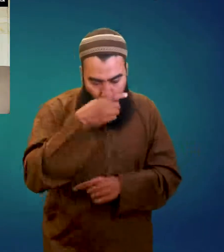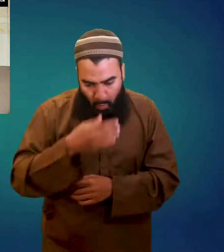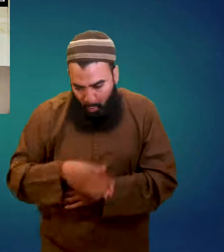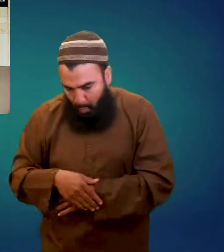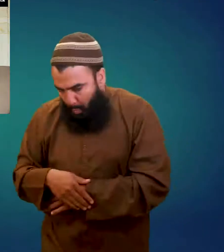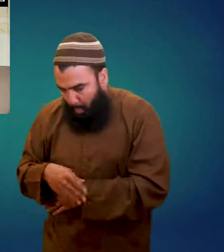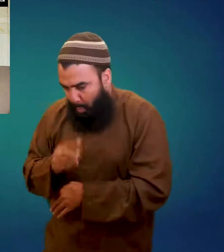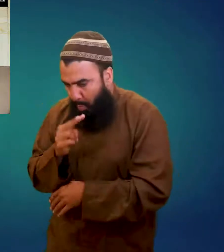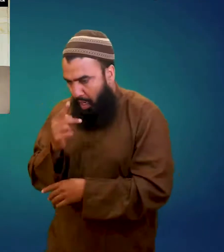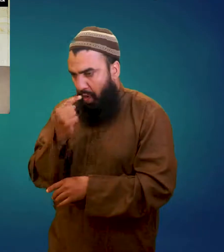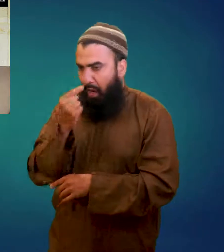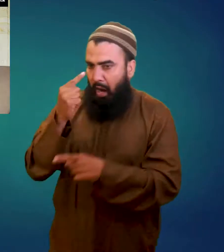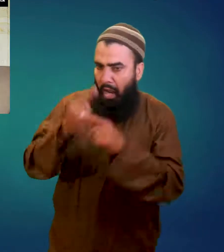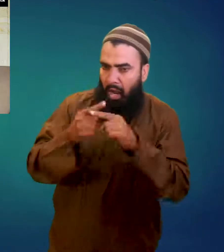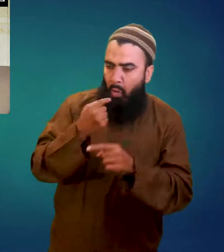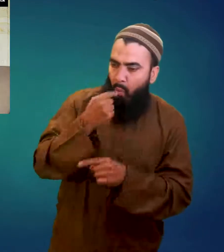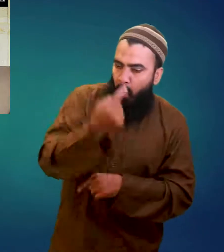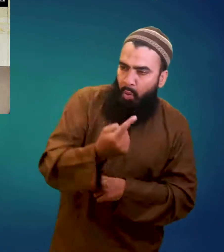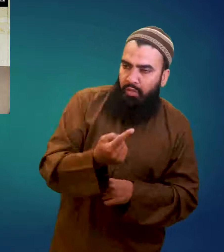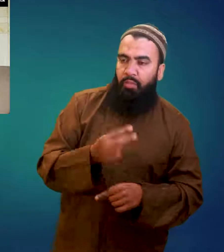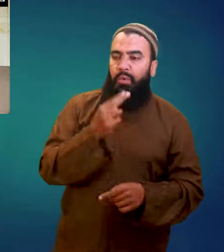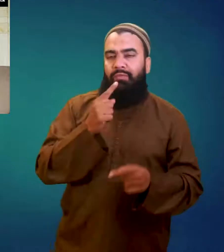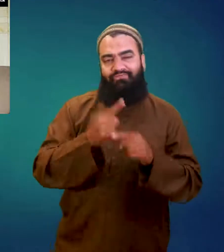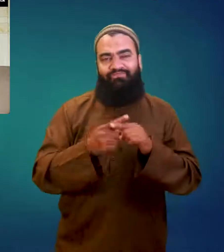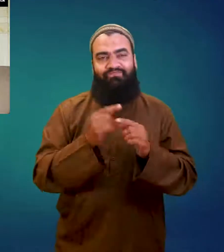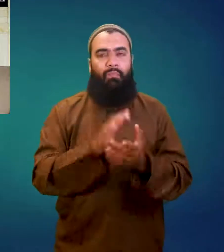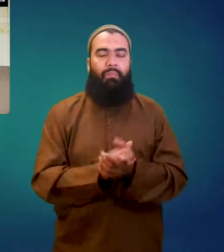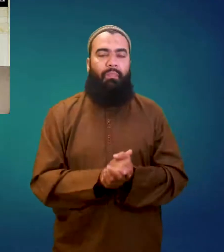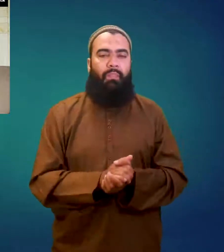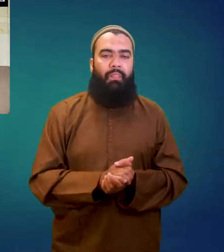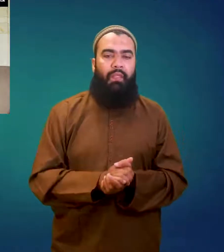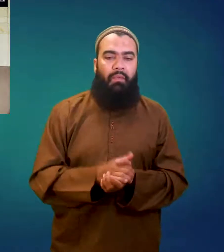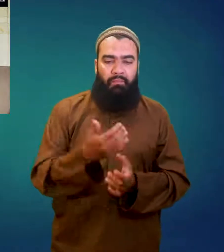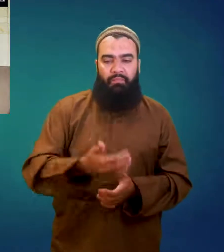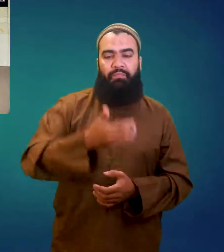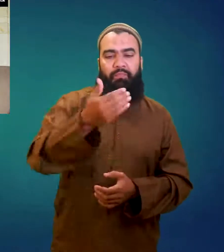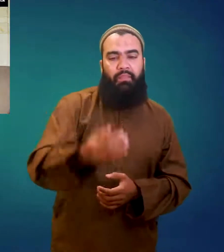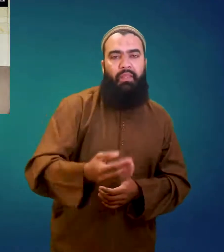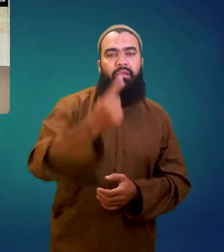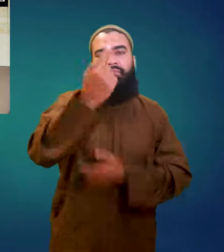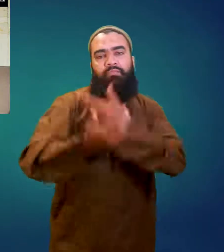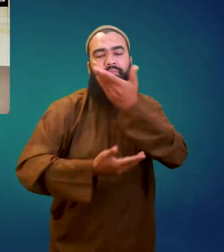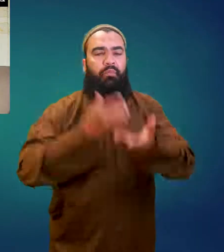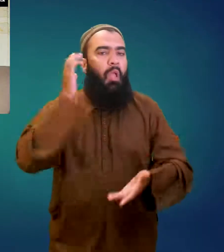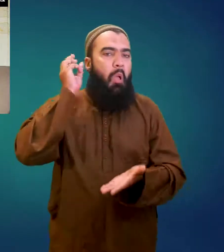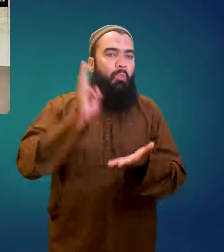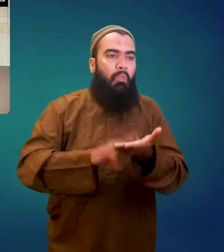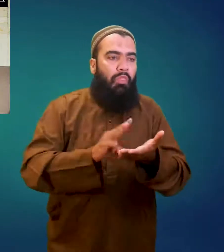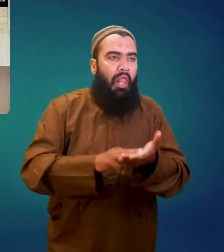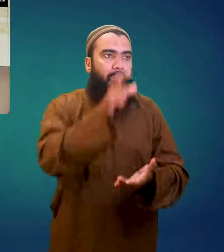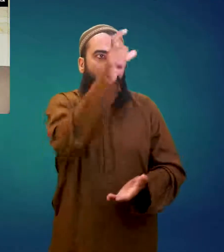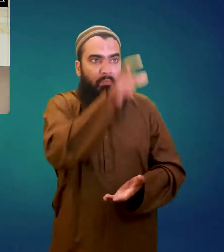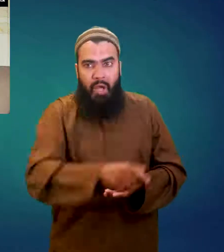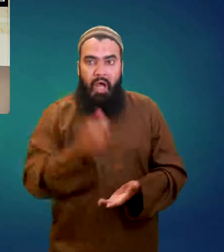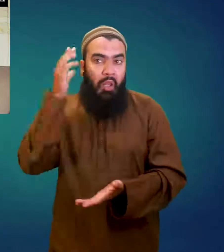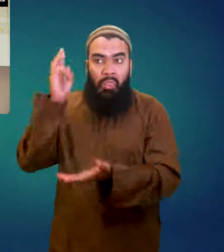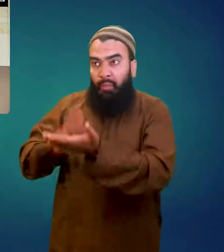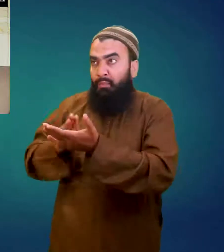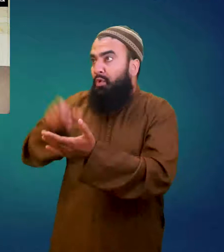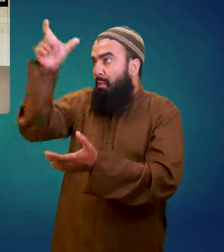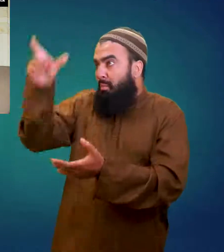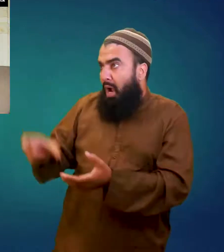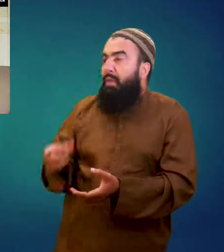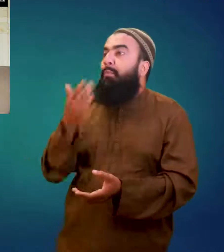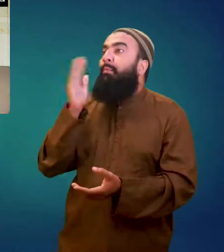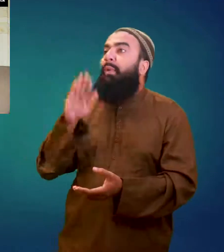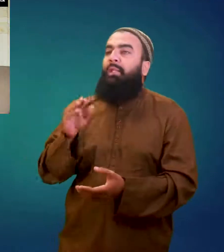آیت نمبر 10، انما المؤمنون اخوہ، اہل ایمان آپس میں بھائی بھائی ہیں، اور ان میں اگر اختلاف